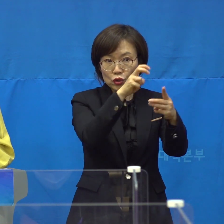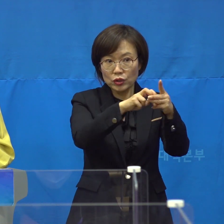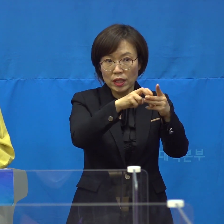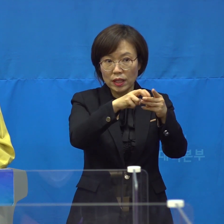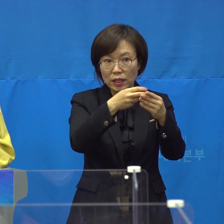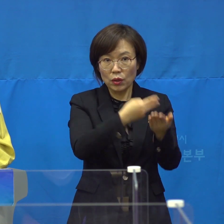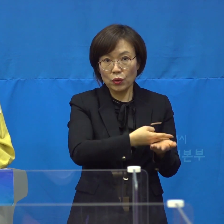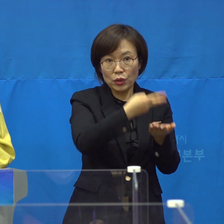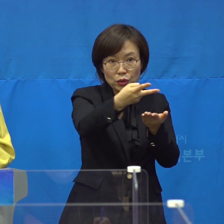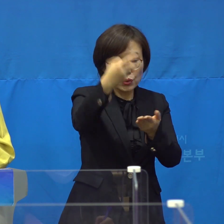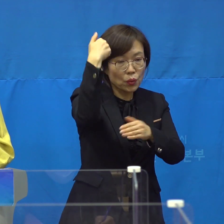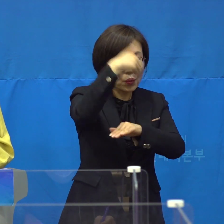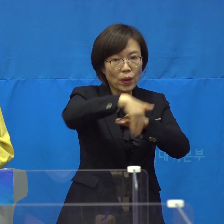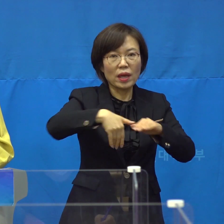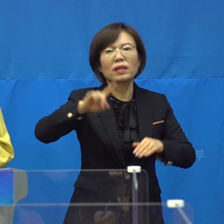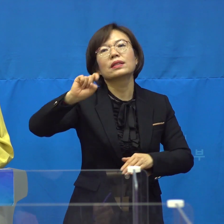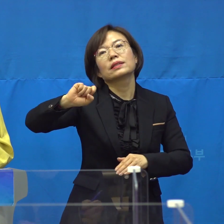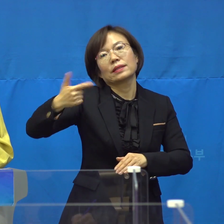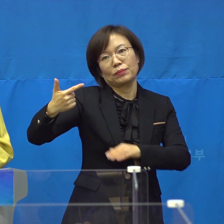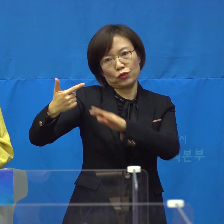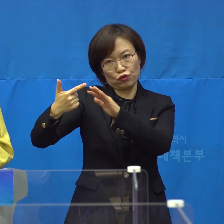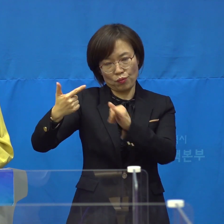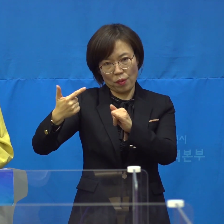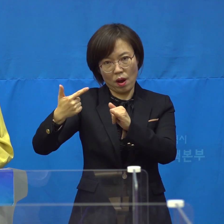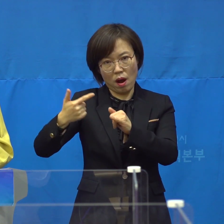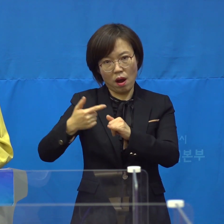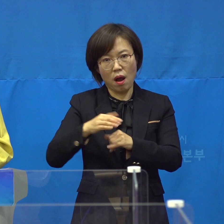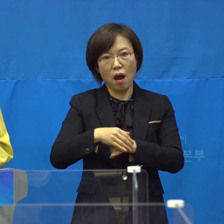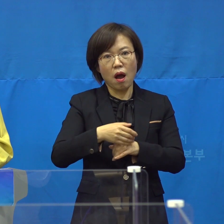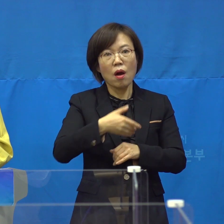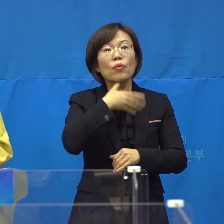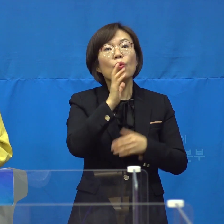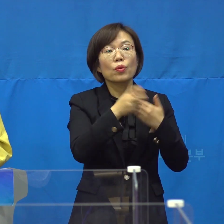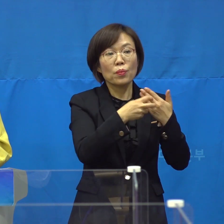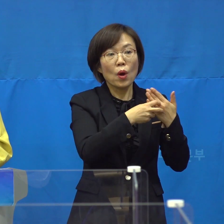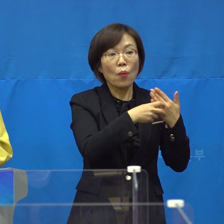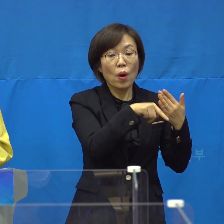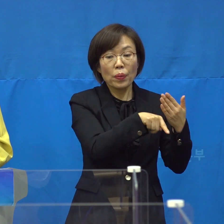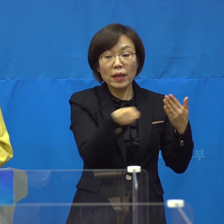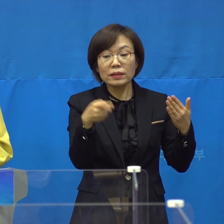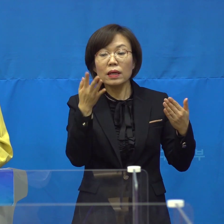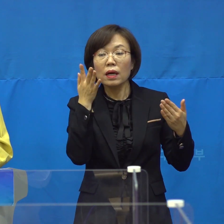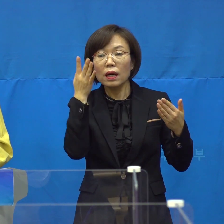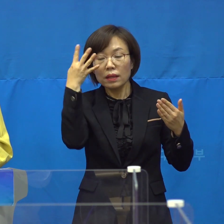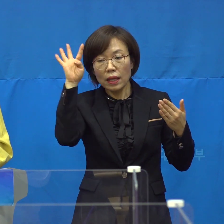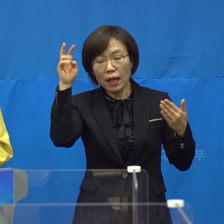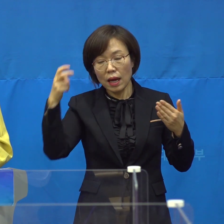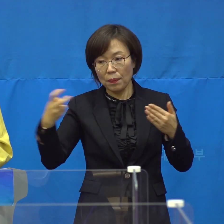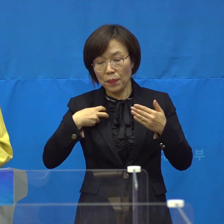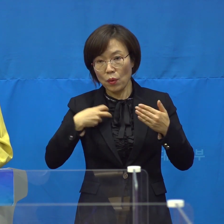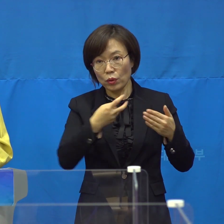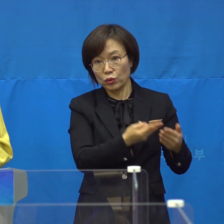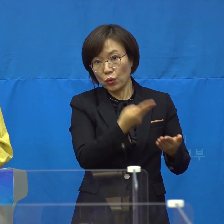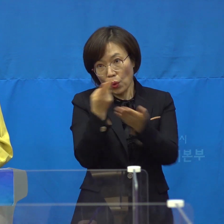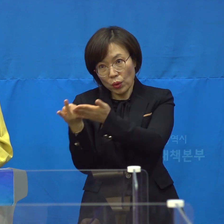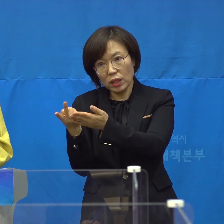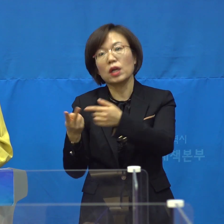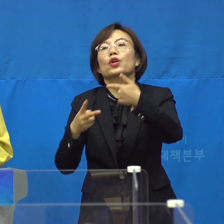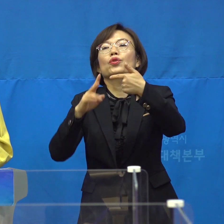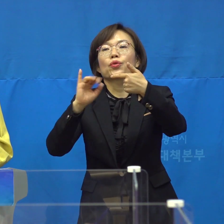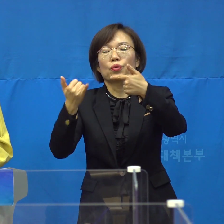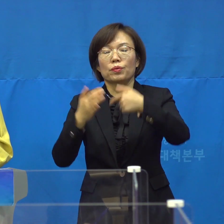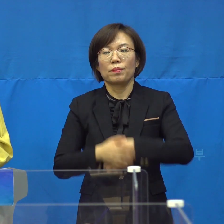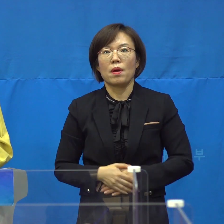양남생활치료센터로 지금 이송 계획은 16명이고 양지요양병원에서 울산대학교 병원으로 이송할 환자는 6명,